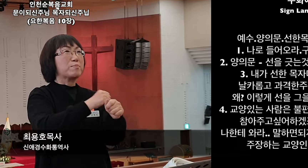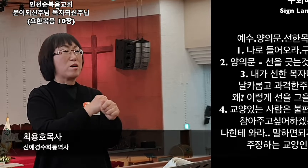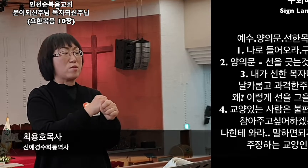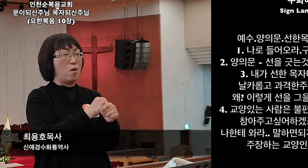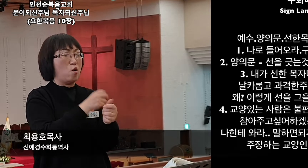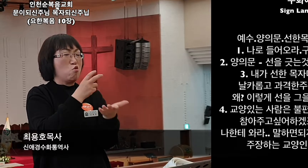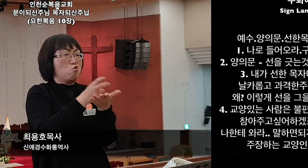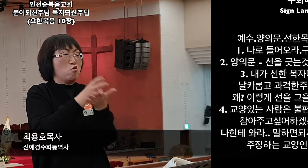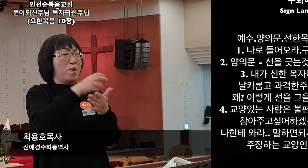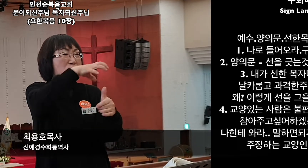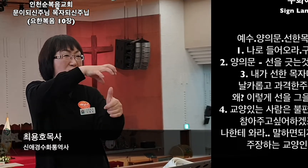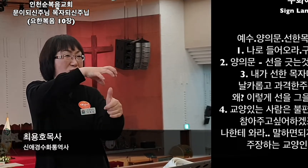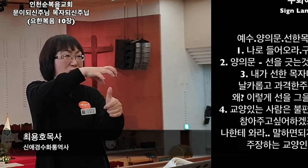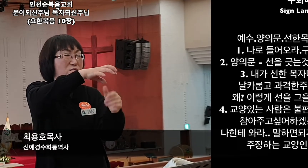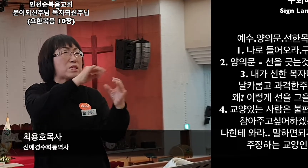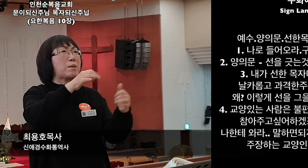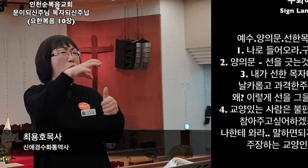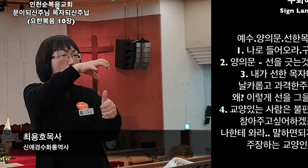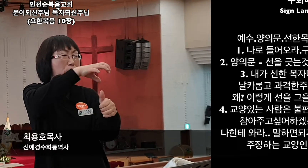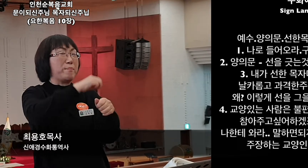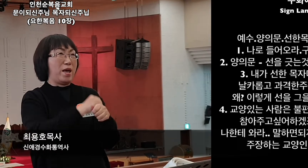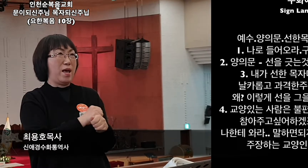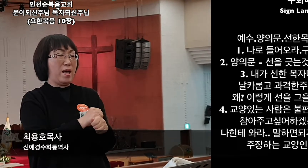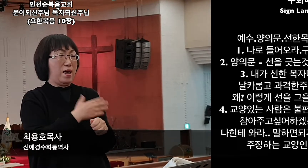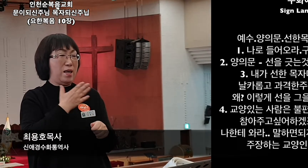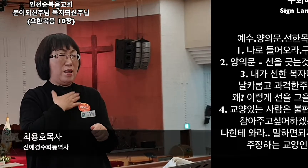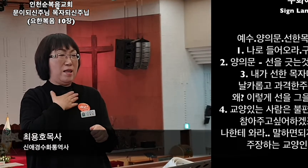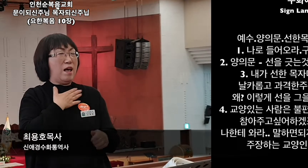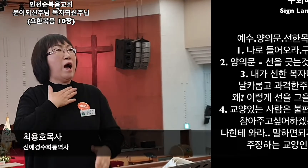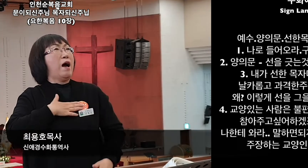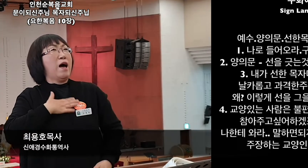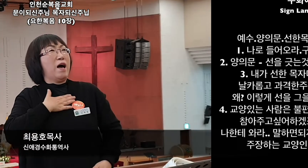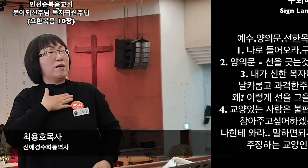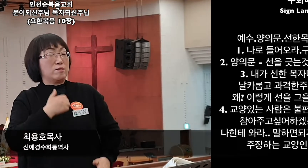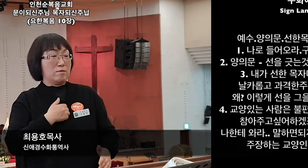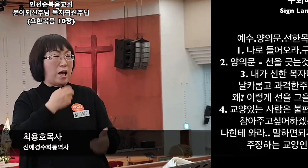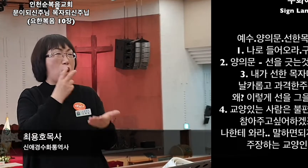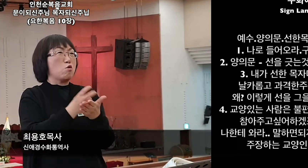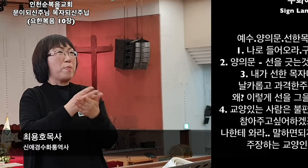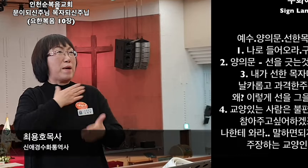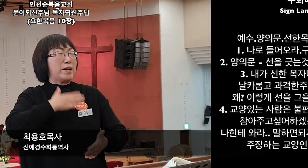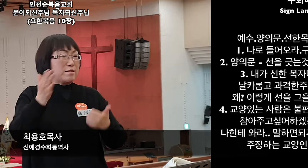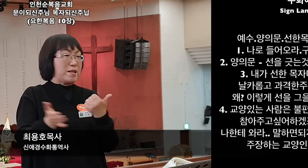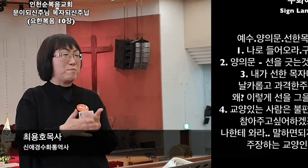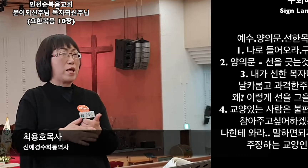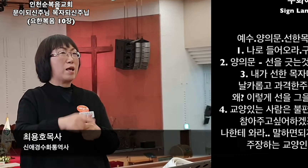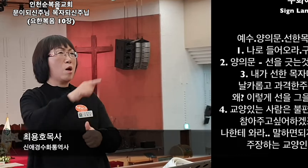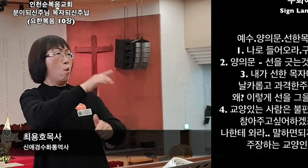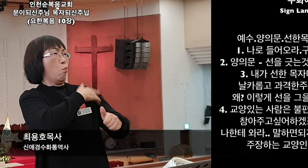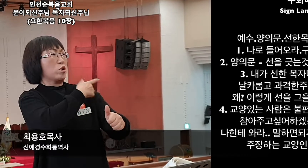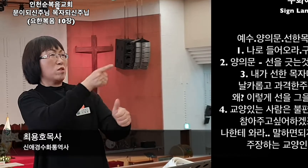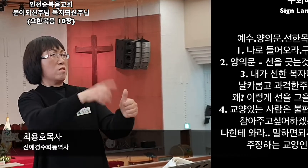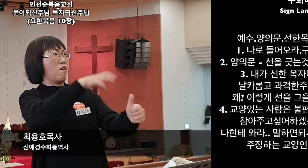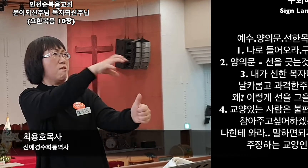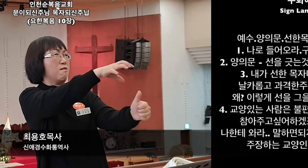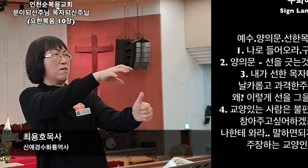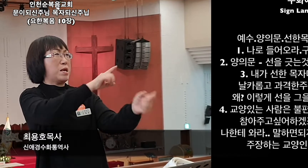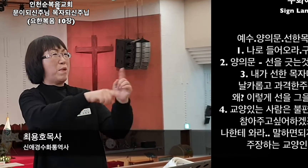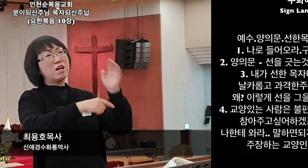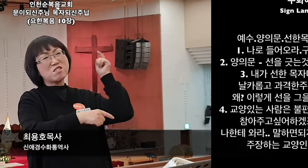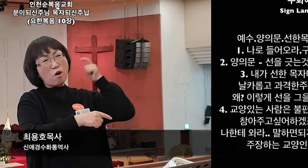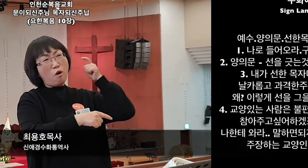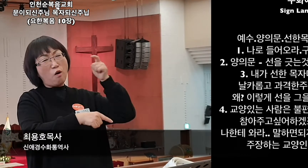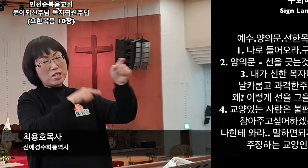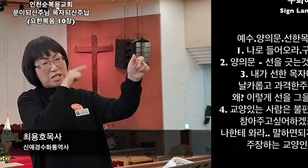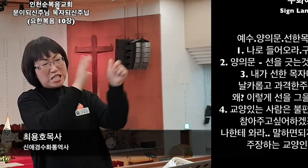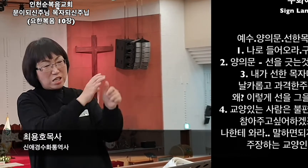않는 것들을 사람들을 올가매는 거죠. 내가 안다는 거예요. 내가 율법을 안다는 거죠. 그러니 너희들은 이 말을 들으래요.